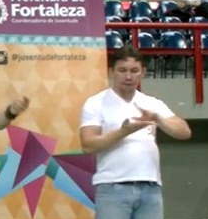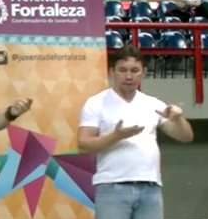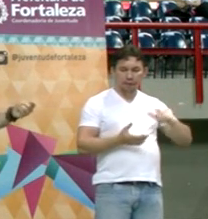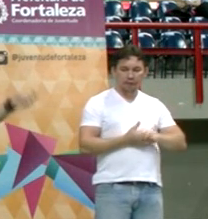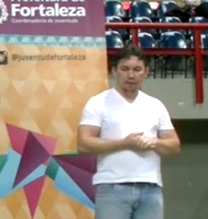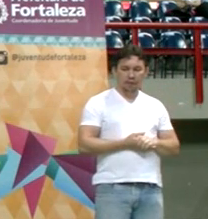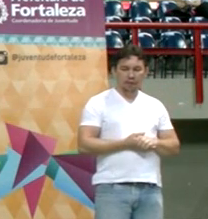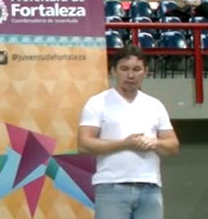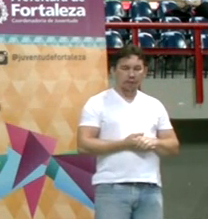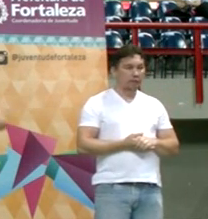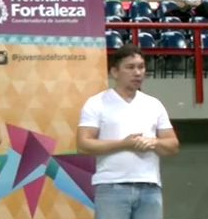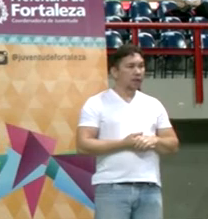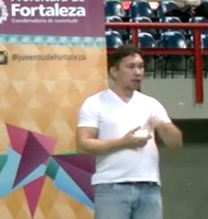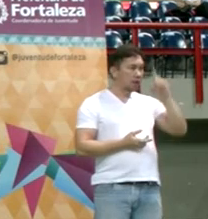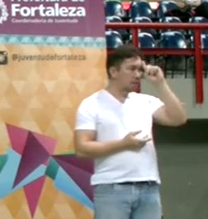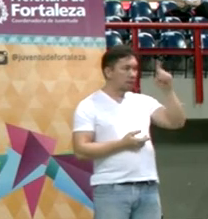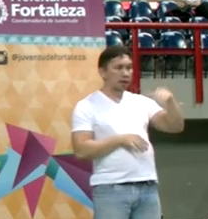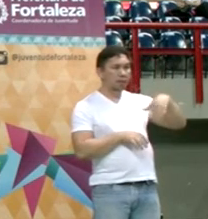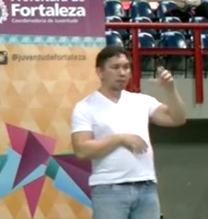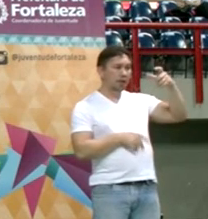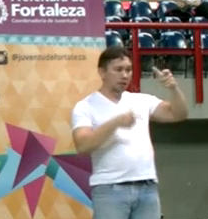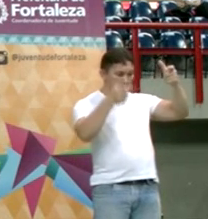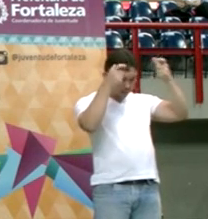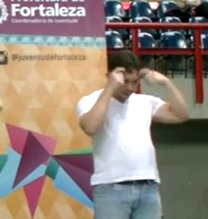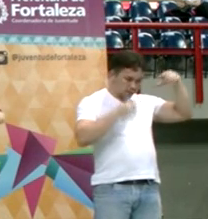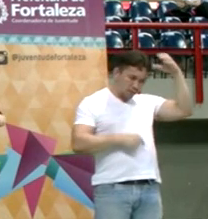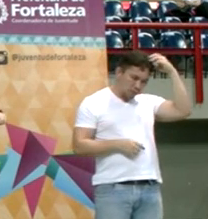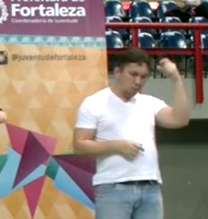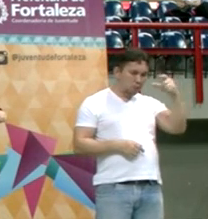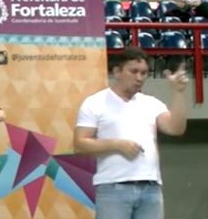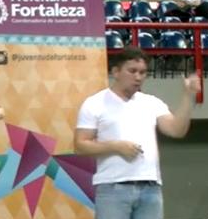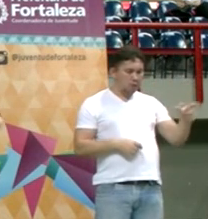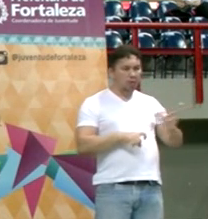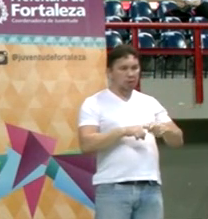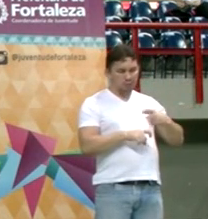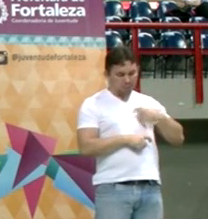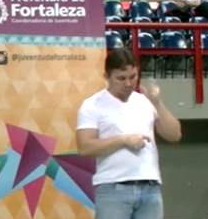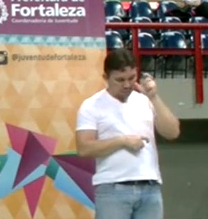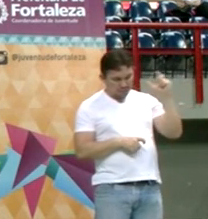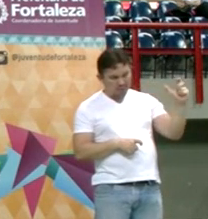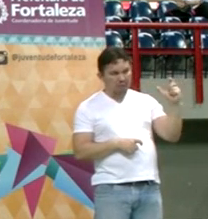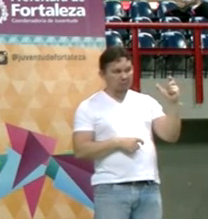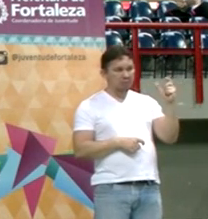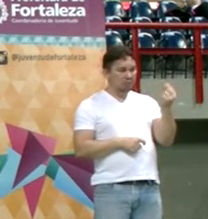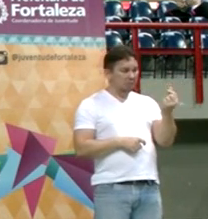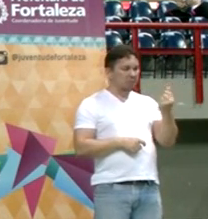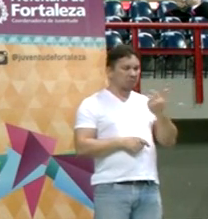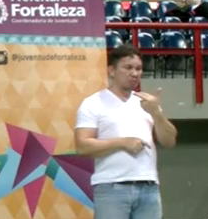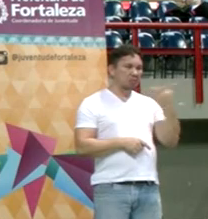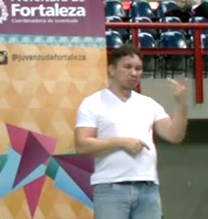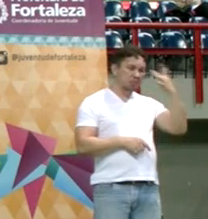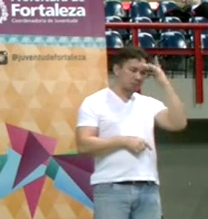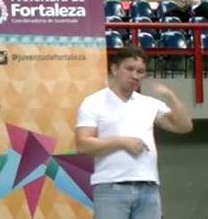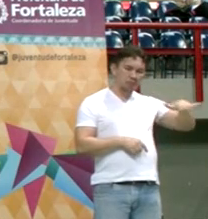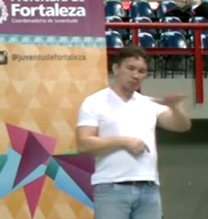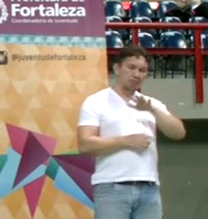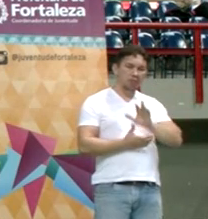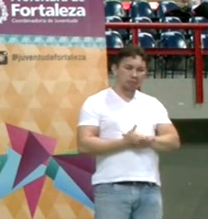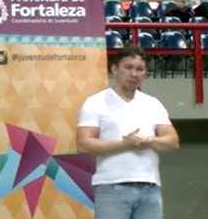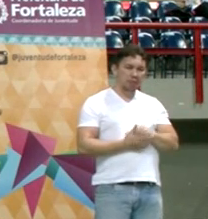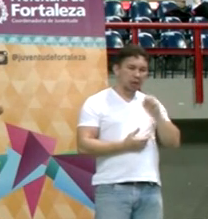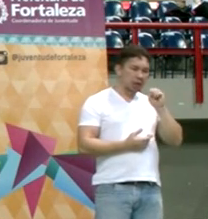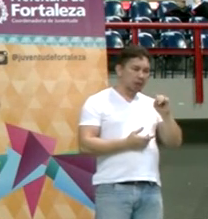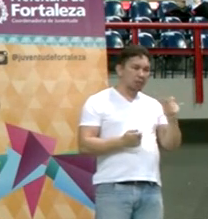momentos, que ele mandava mais do que a própria família real. E ele é um cara ambicioso, ganancioso, inclusive todo mundo sabia que ele,